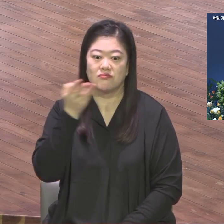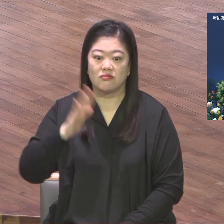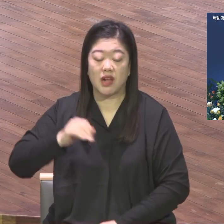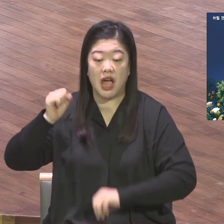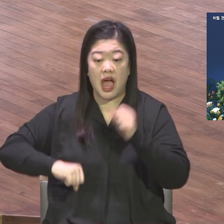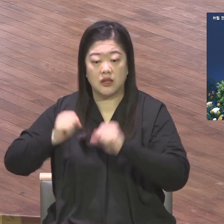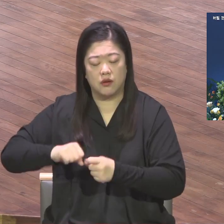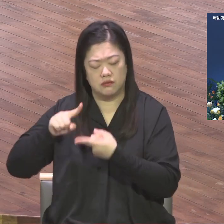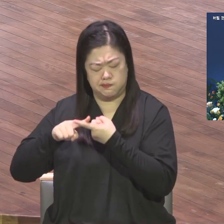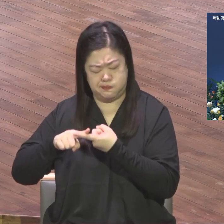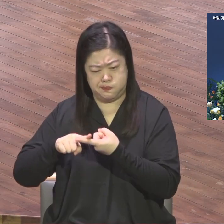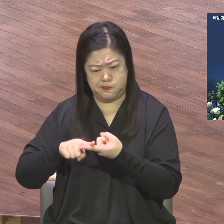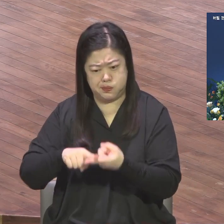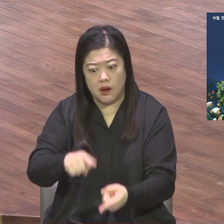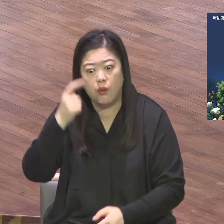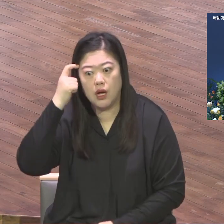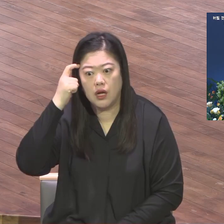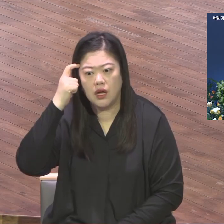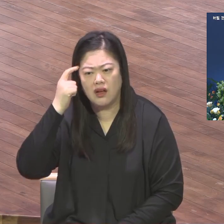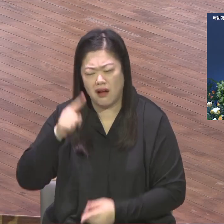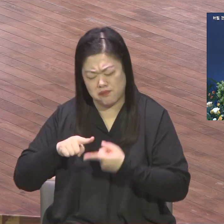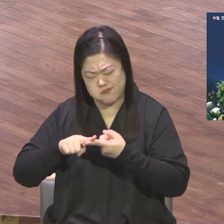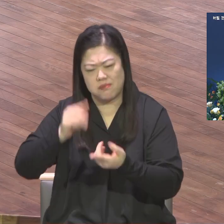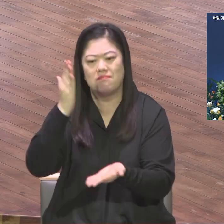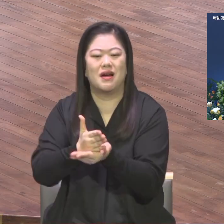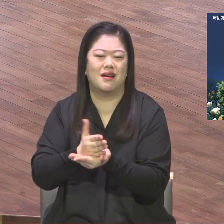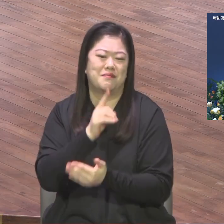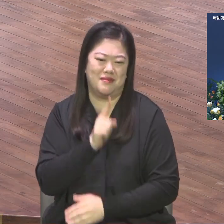율법적 이러한 이 틀에서,